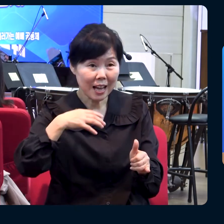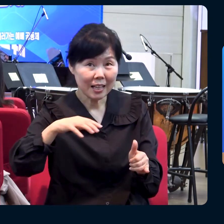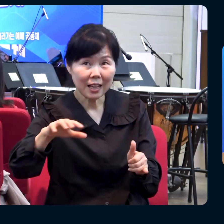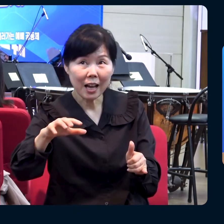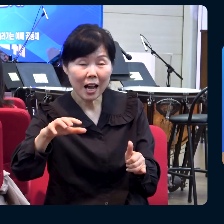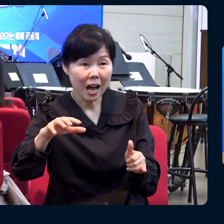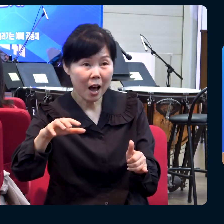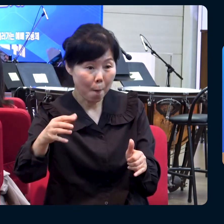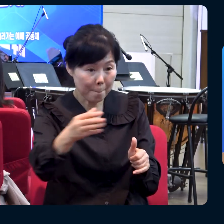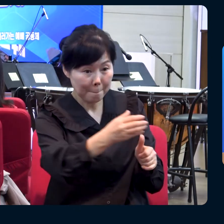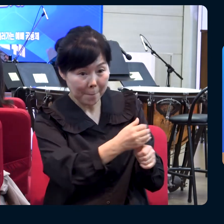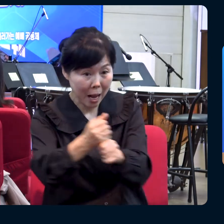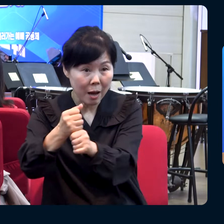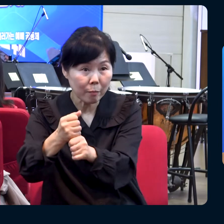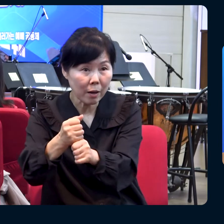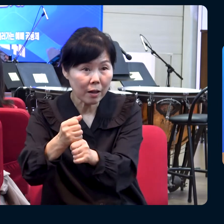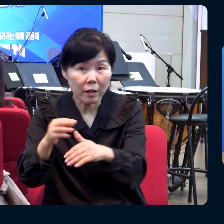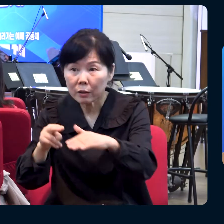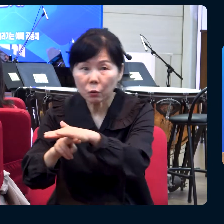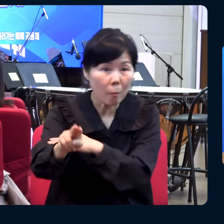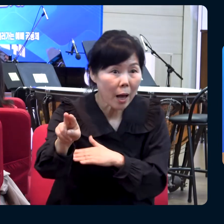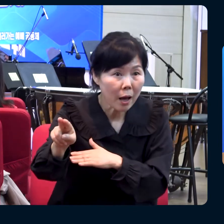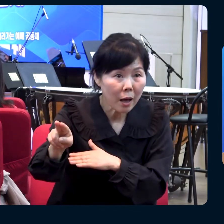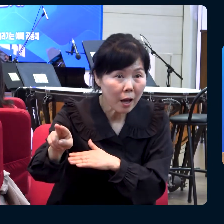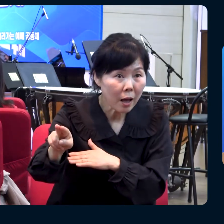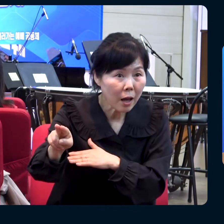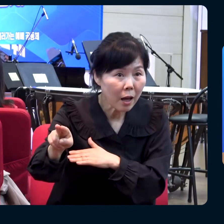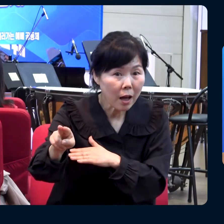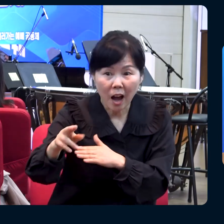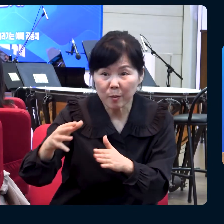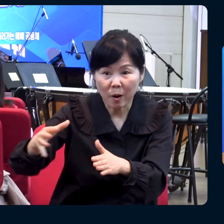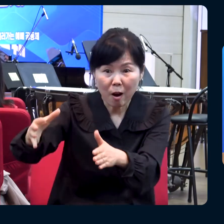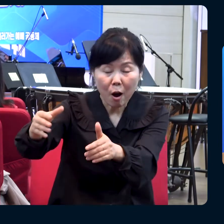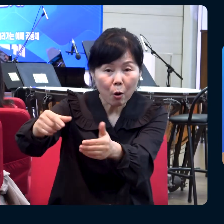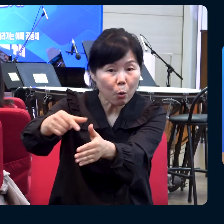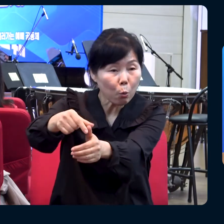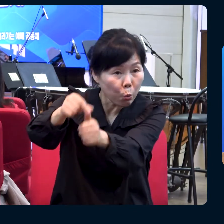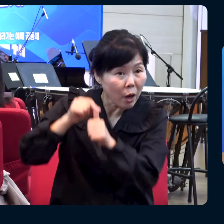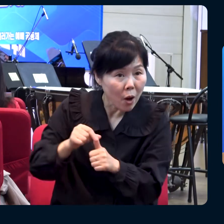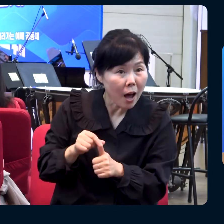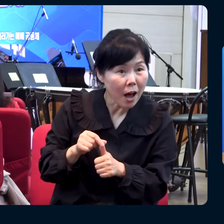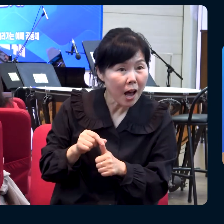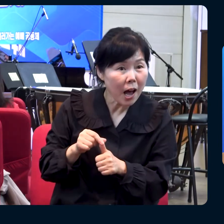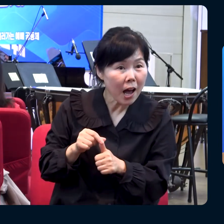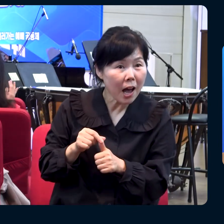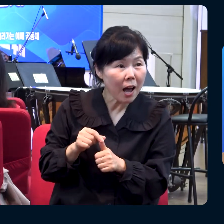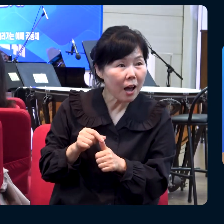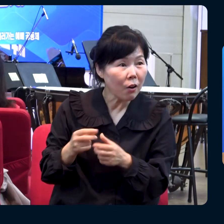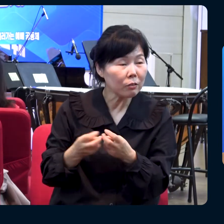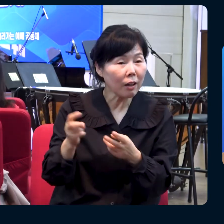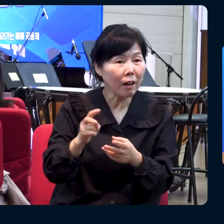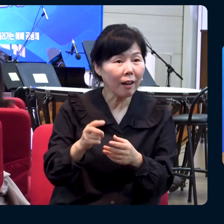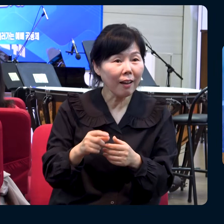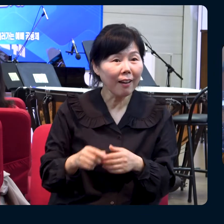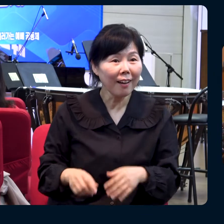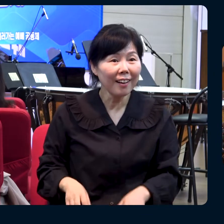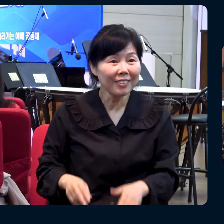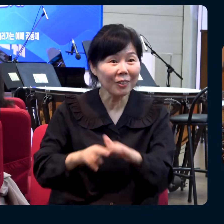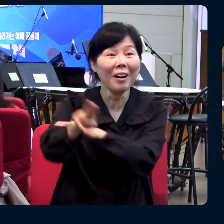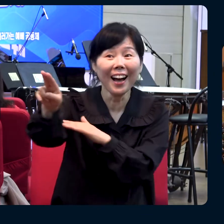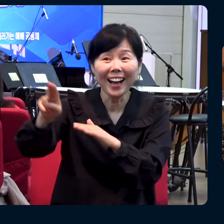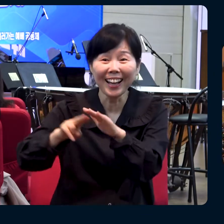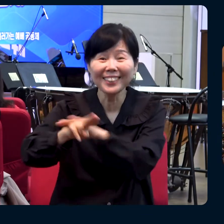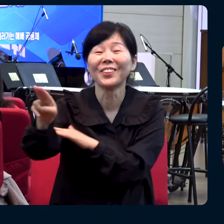대답해요. 도망가요, 한판 붙어요. 내가 여자들 무섭다고 얘기했지, 집사님. 응?